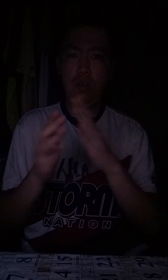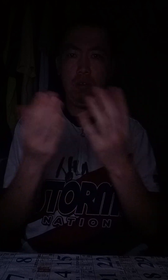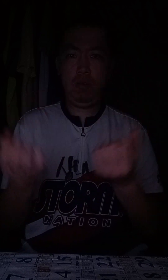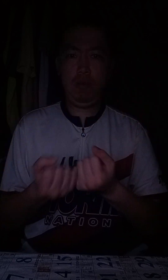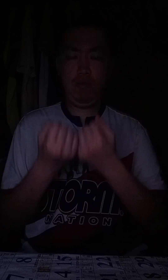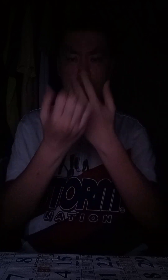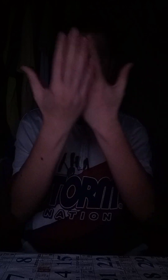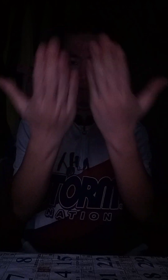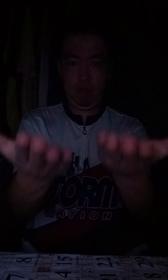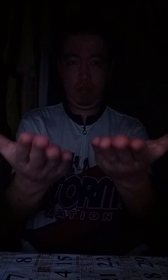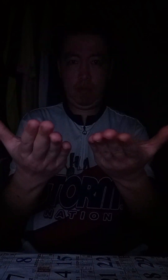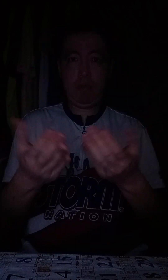기자입니다.